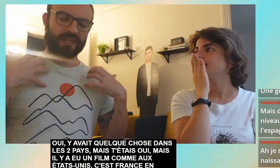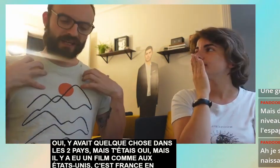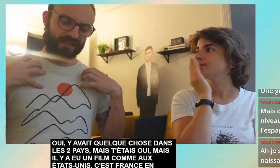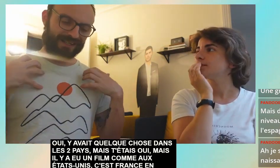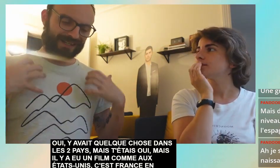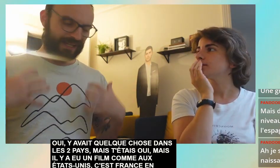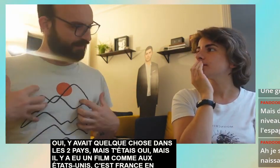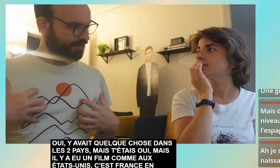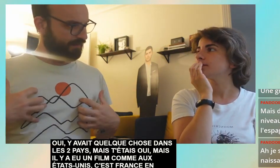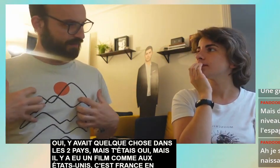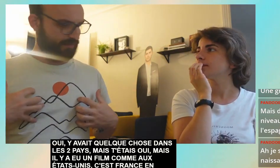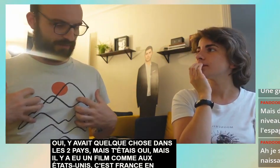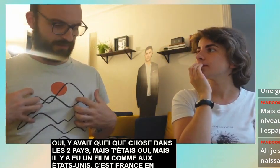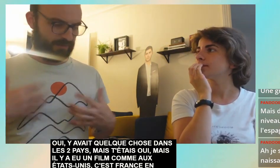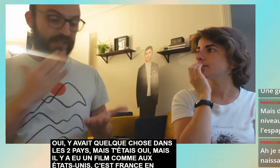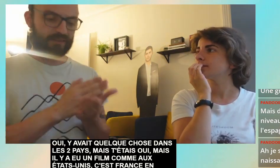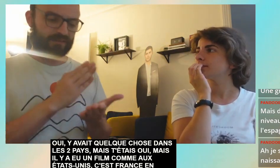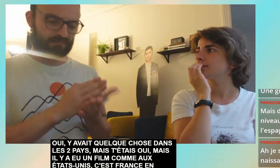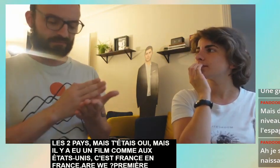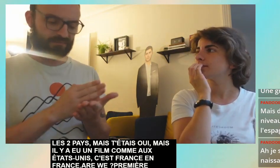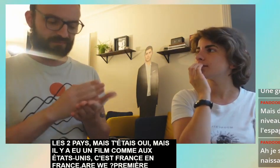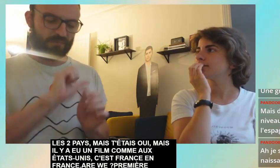Première classe